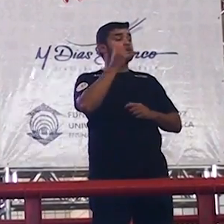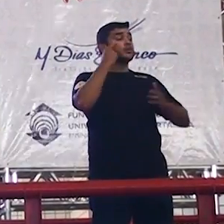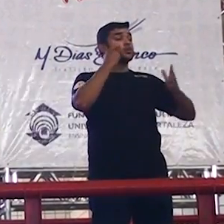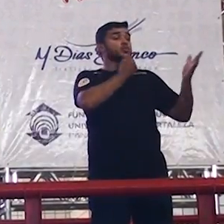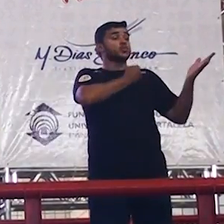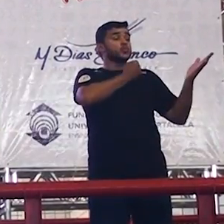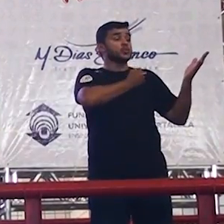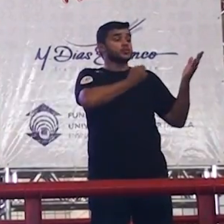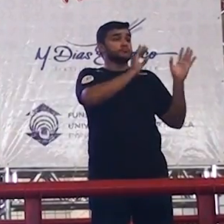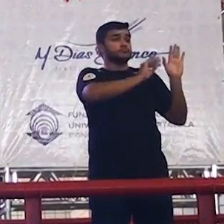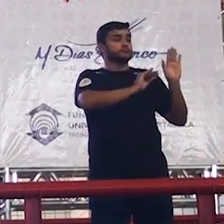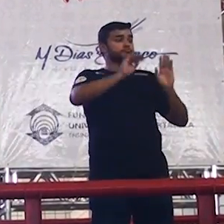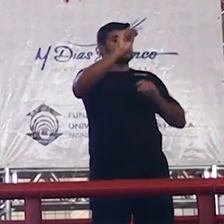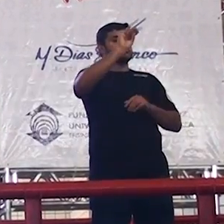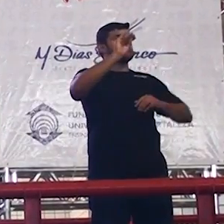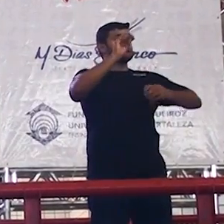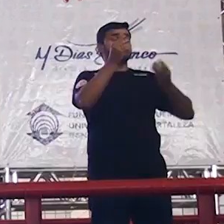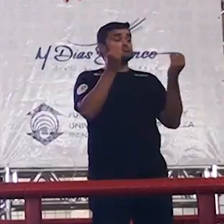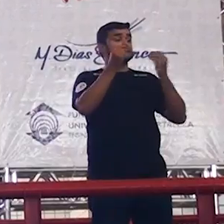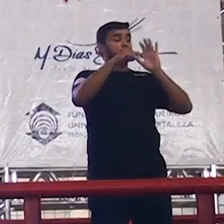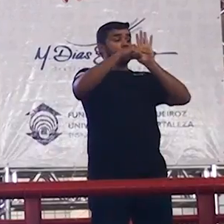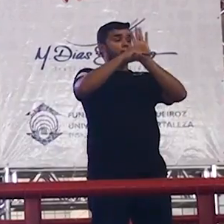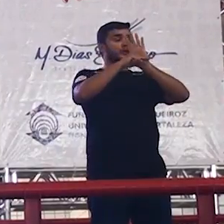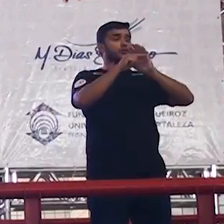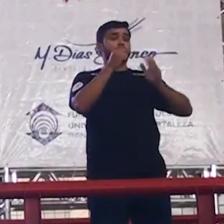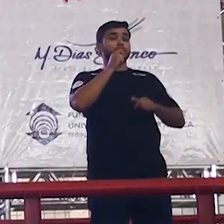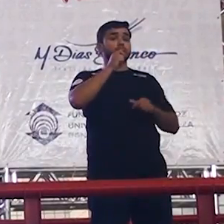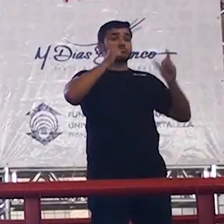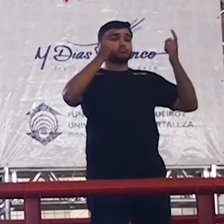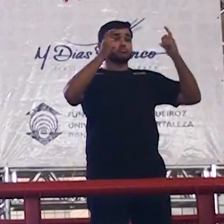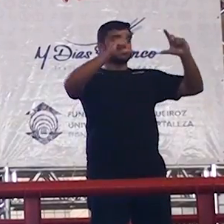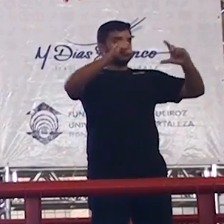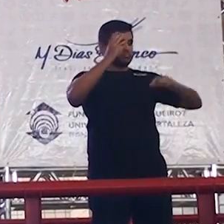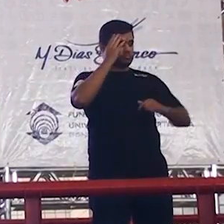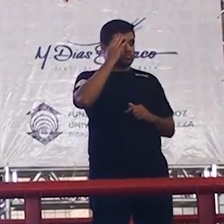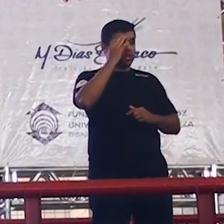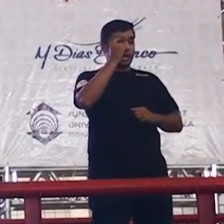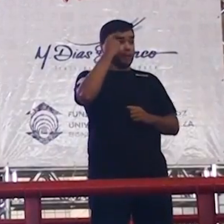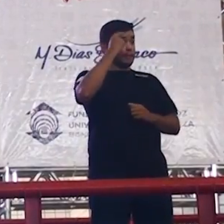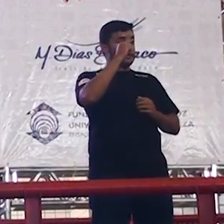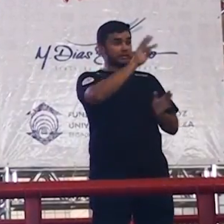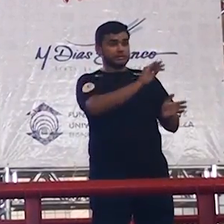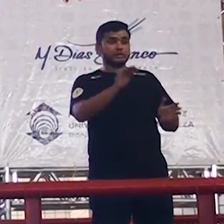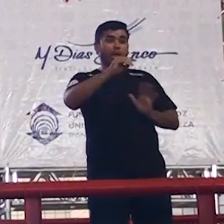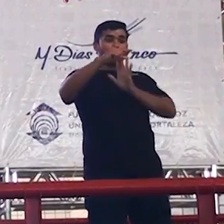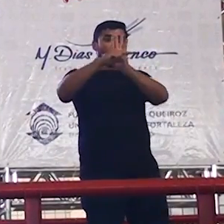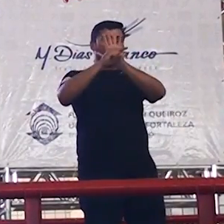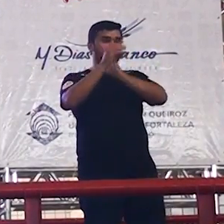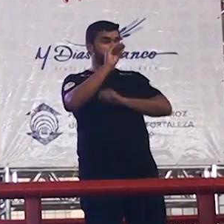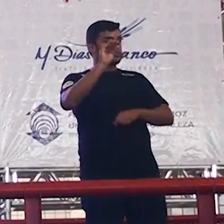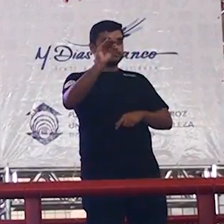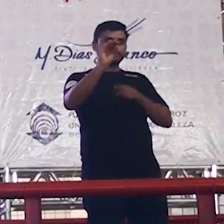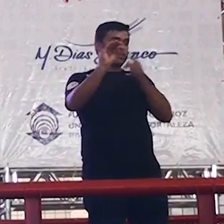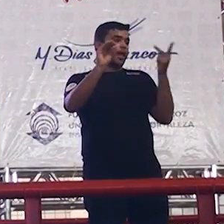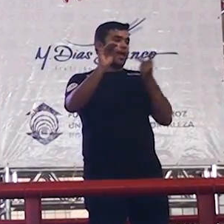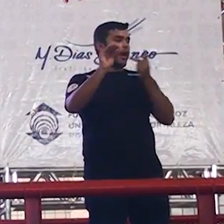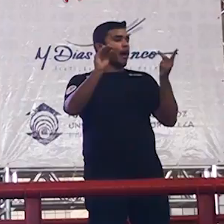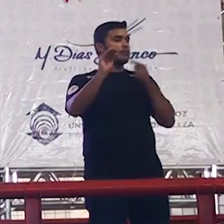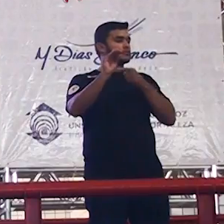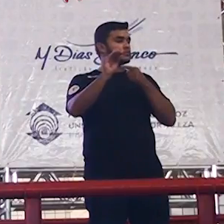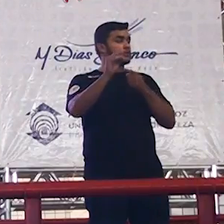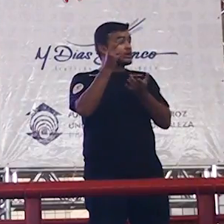ao quadrado, também não coloca o parênteses. E aí o resultado pode dar menos alguma coisa.